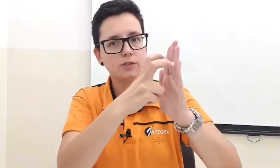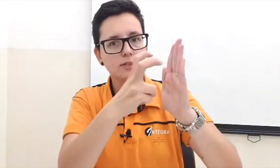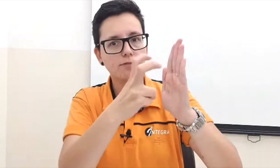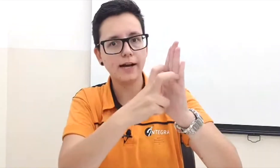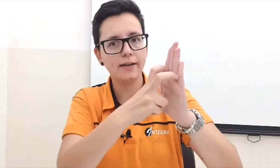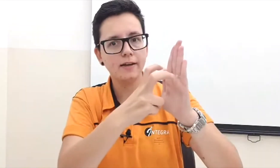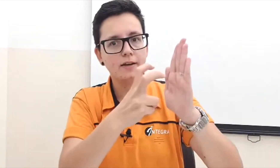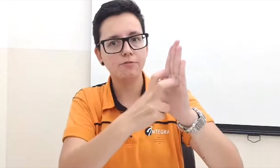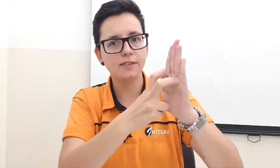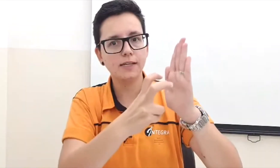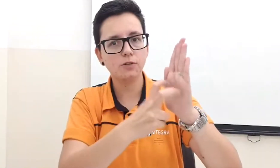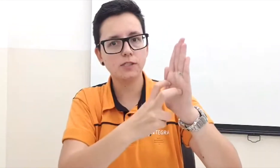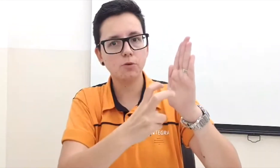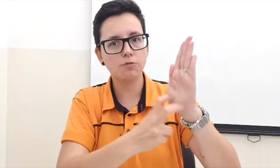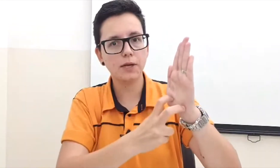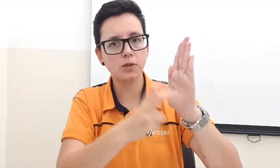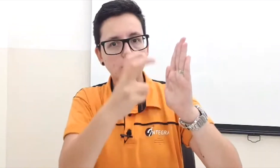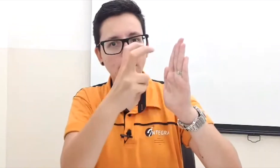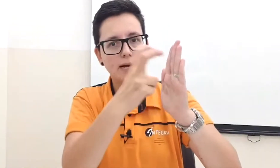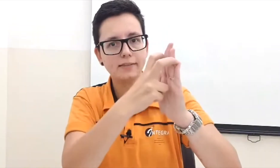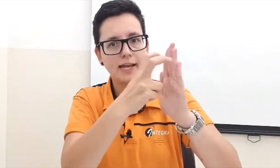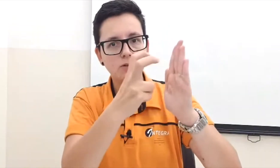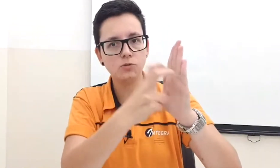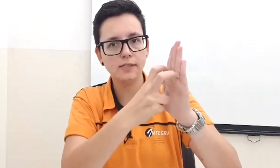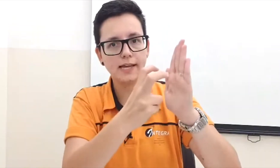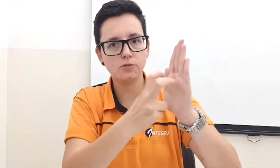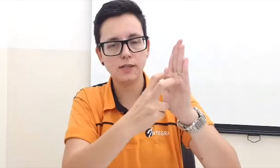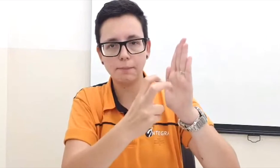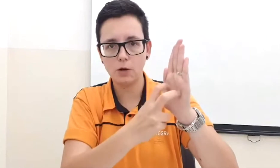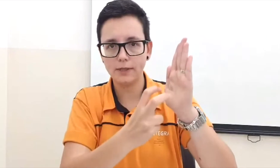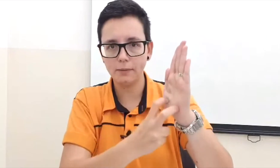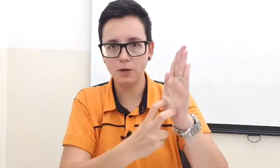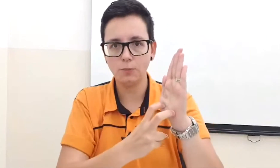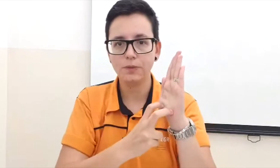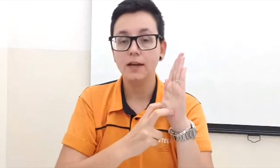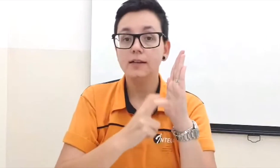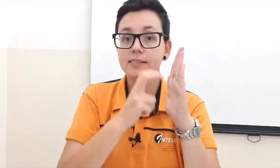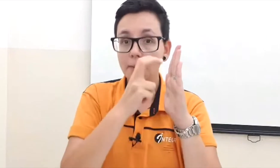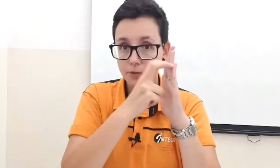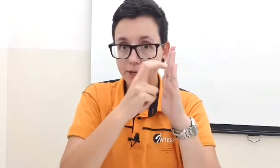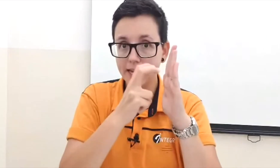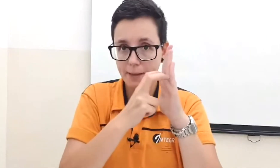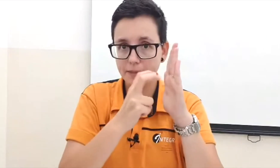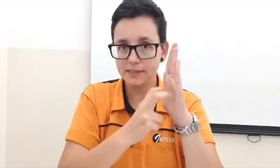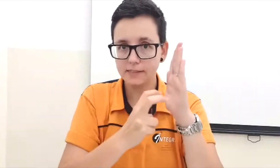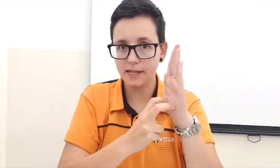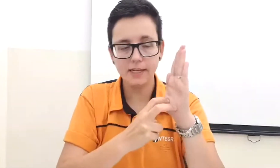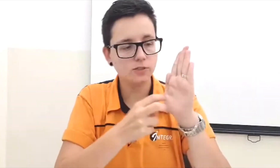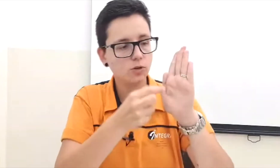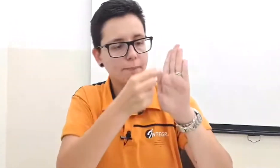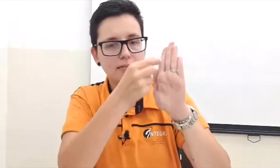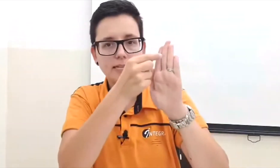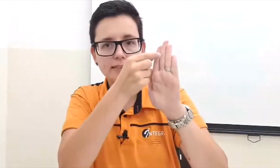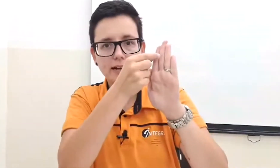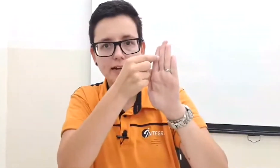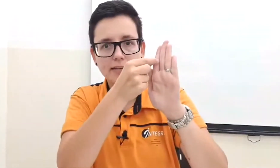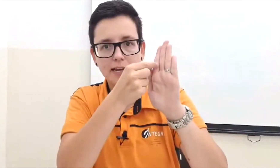você vai fazendo esse movimento aqui, ó, batendo os dedos na palma da mão. Sabe o que representa isso? Representa a cartelinha